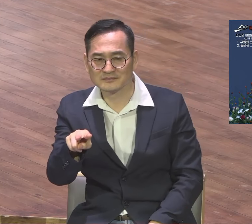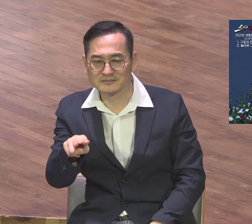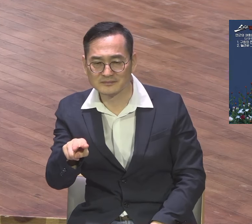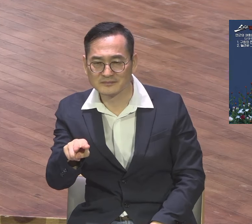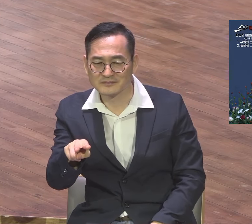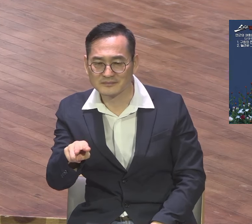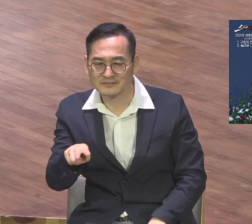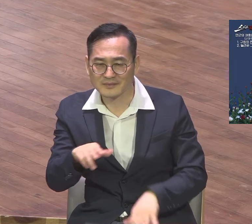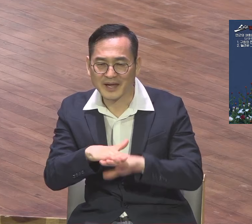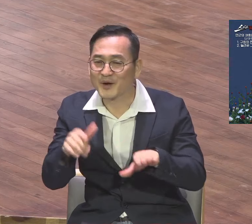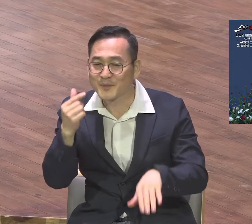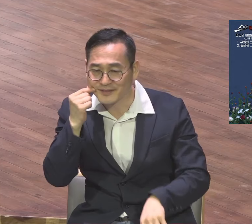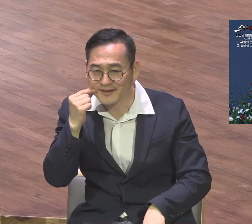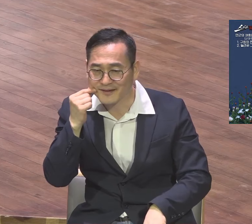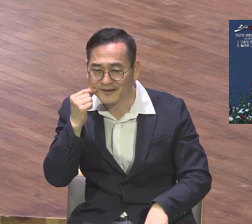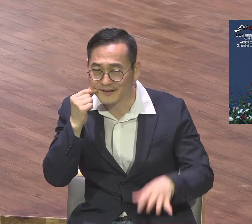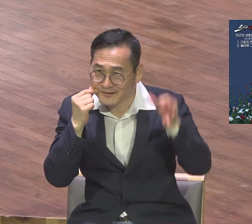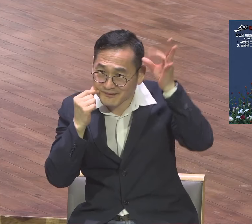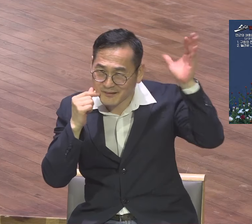못 찾지.